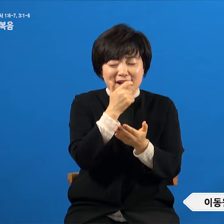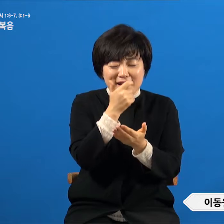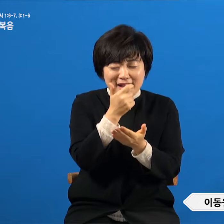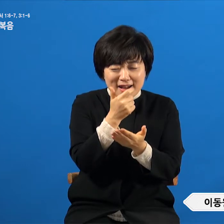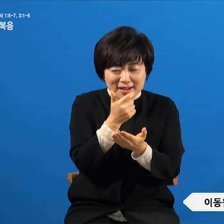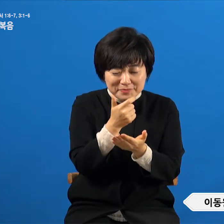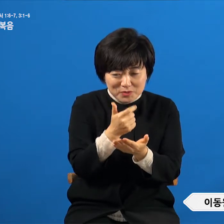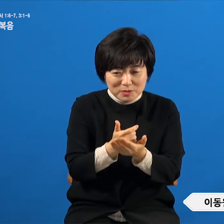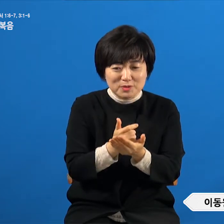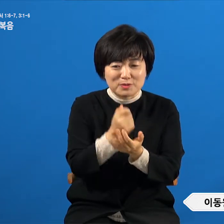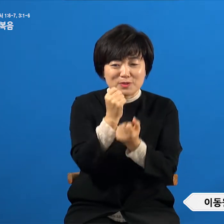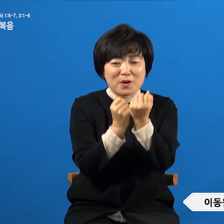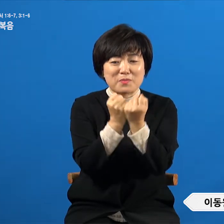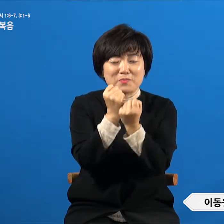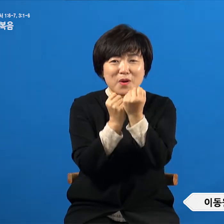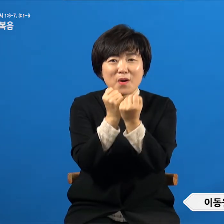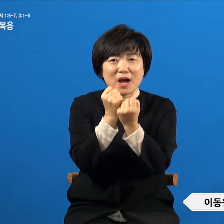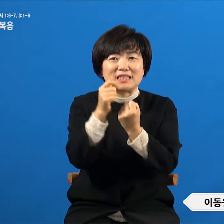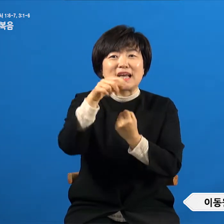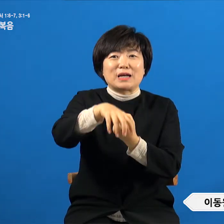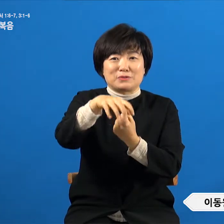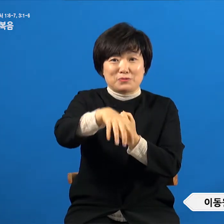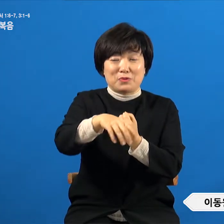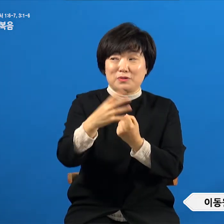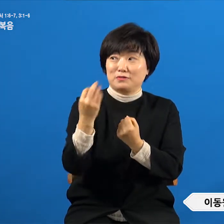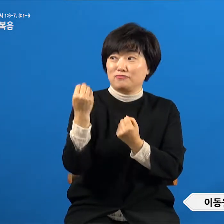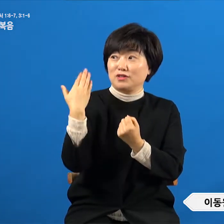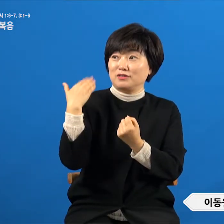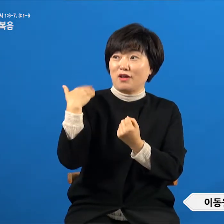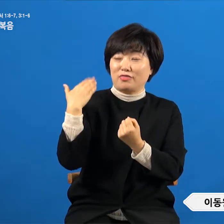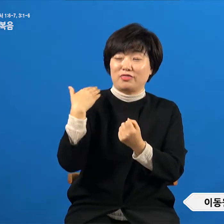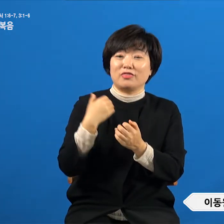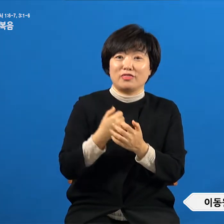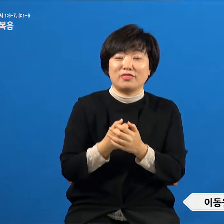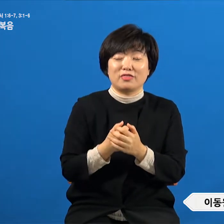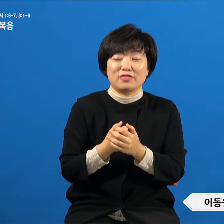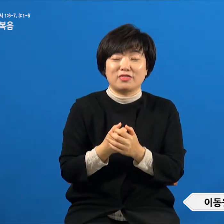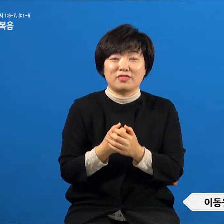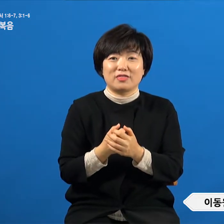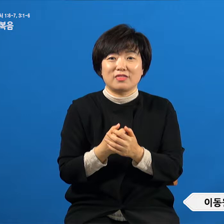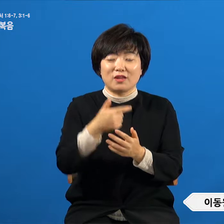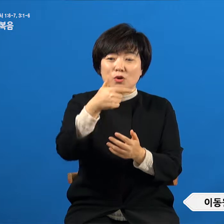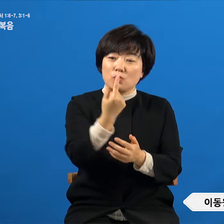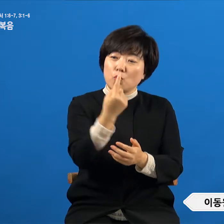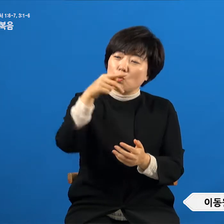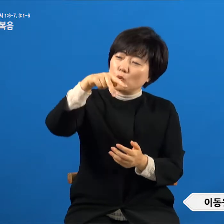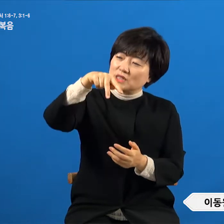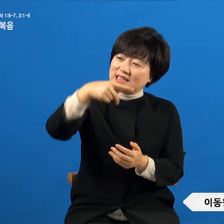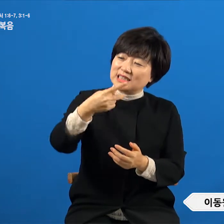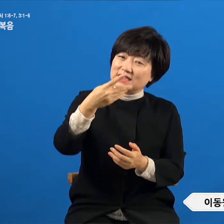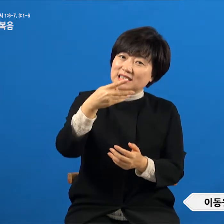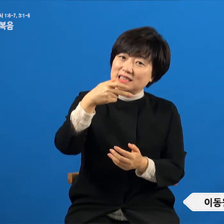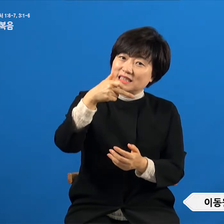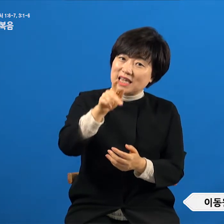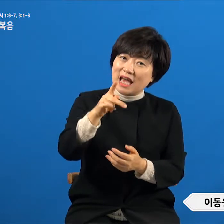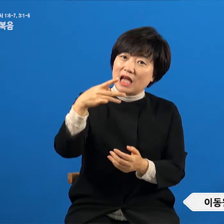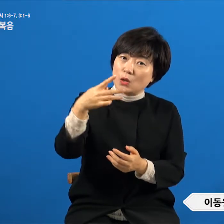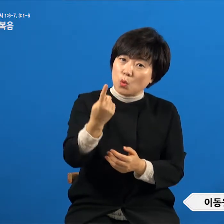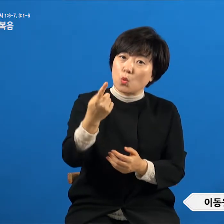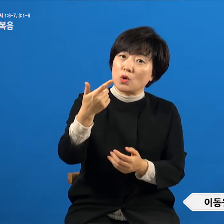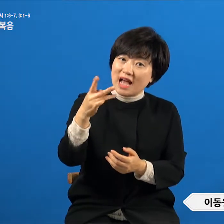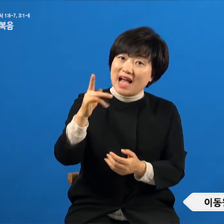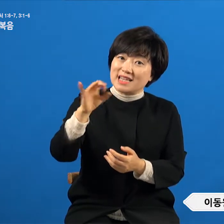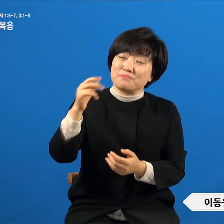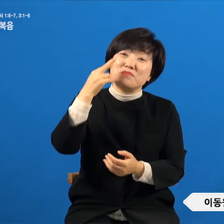설명한 한 장소를 제 생애 속에서 발견했어요. 수년 전에 제가 미국의 노스캐롤라이나를 갔다가